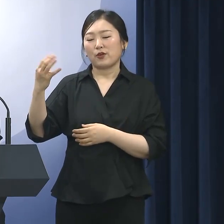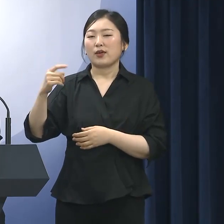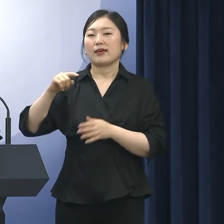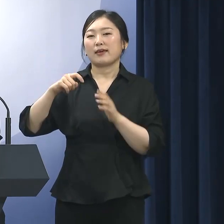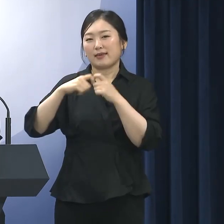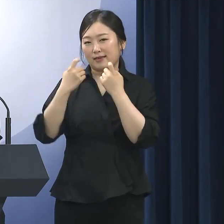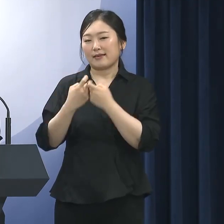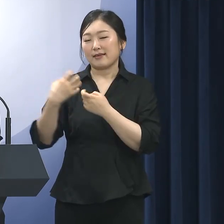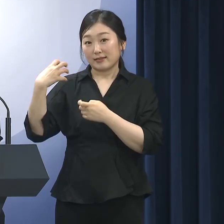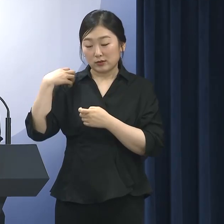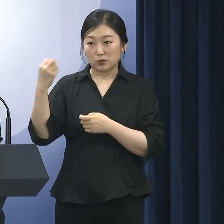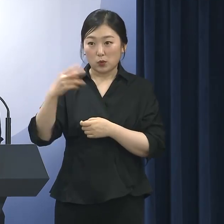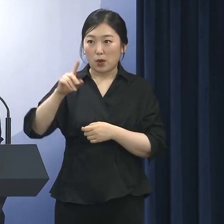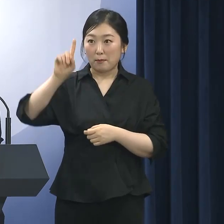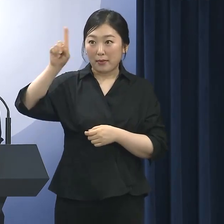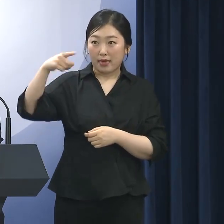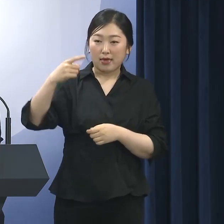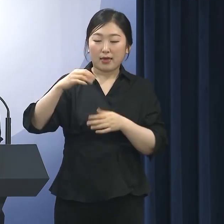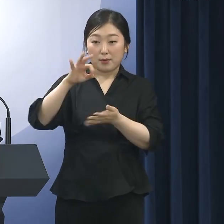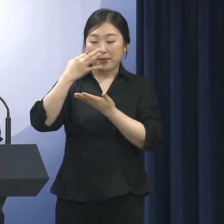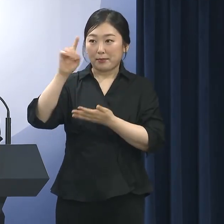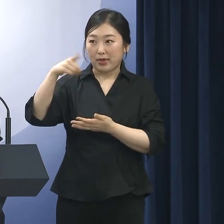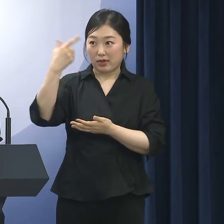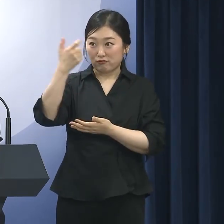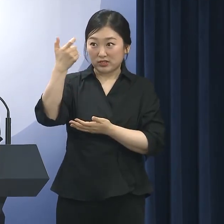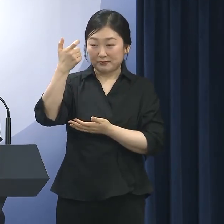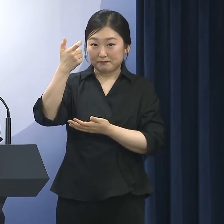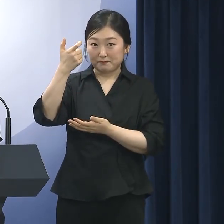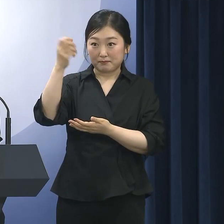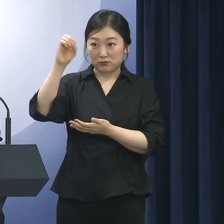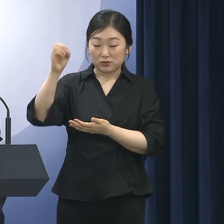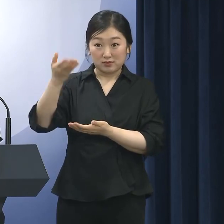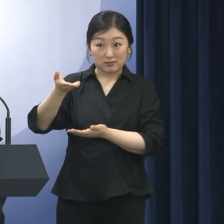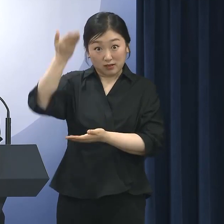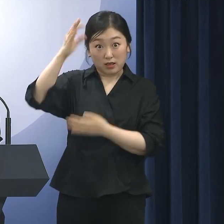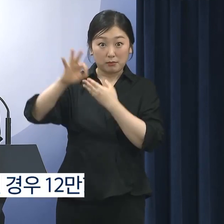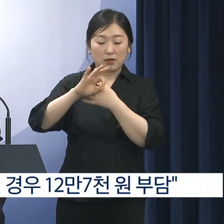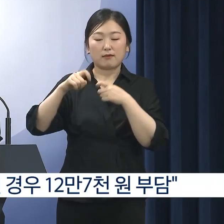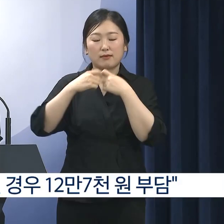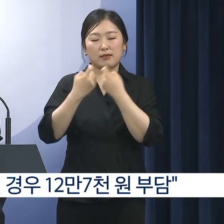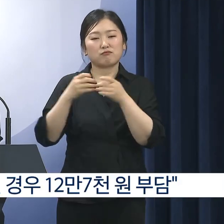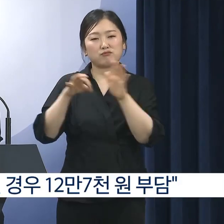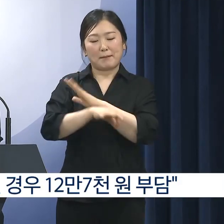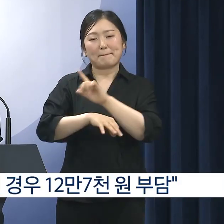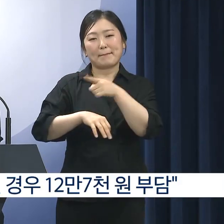소득이 160%를 초과하는 경우에는 자부담 100%로 설계되어 있습니다.